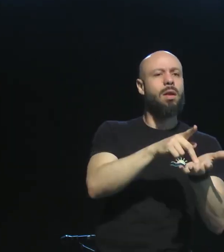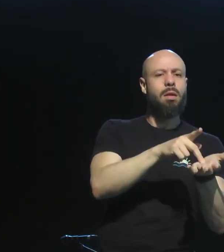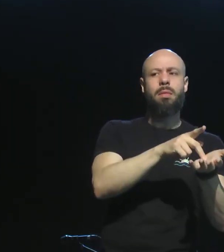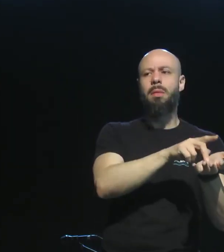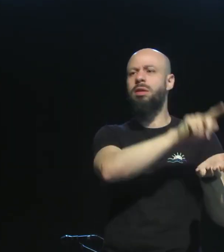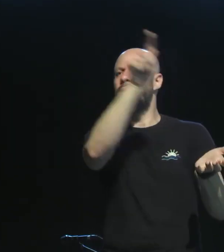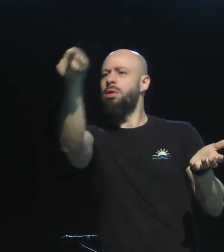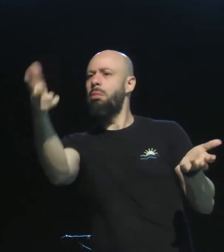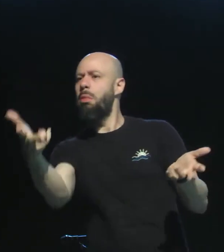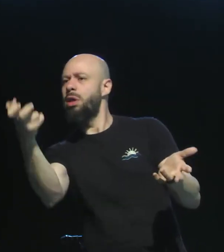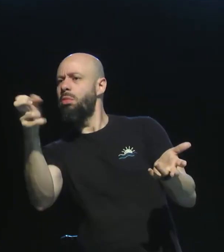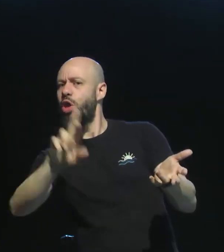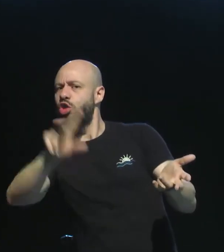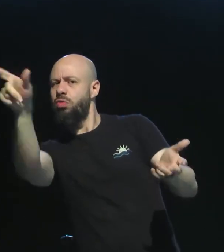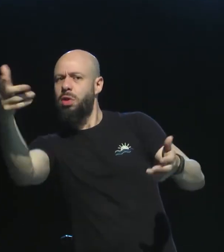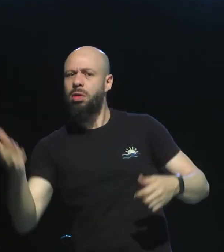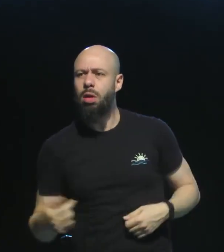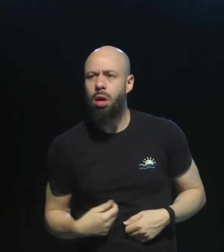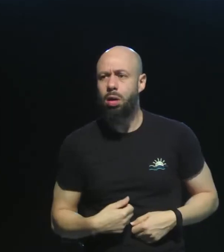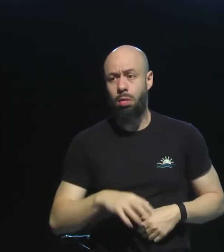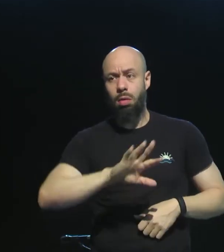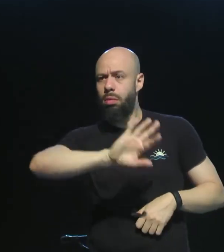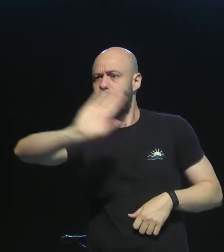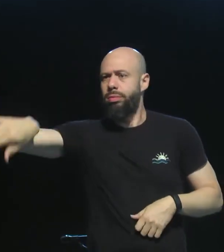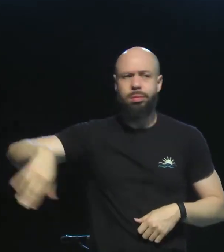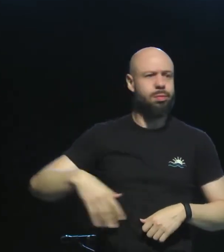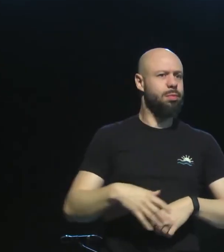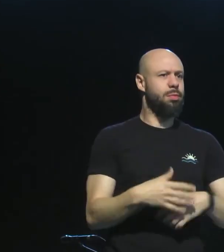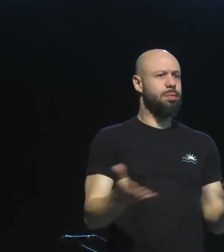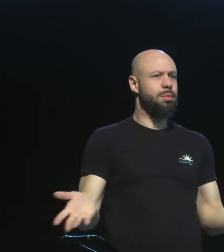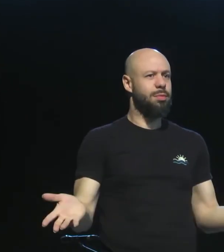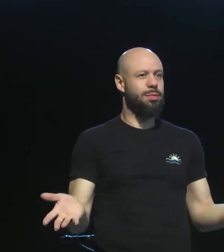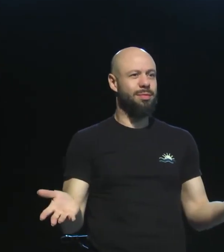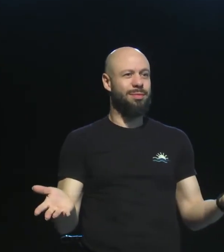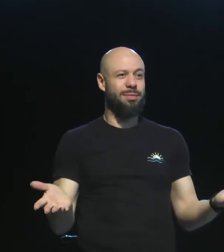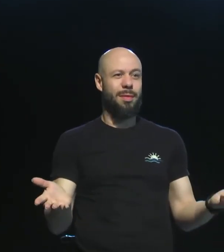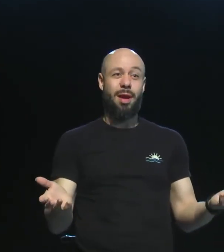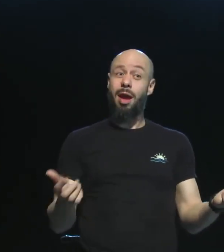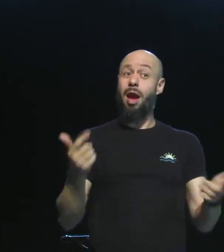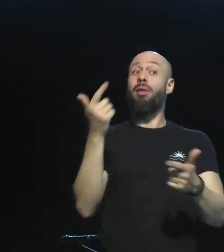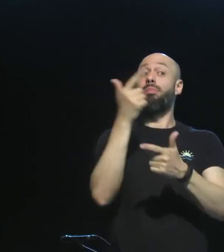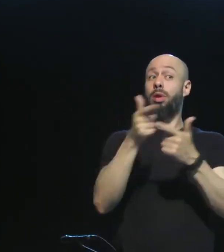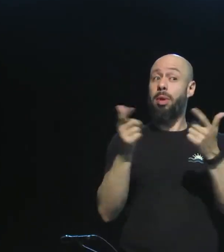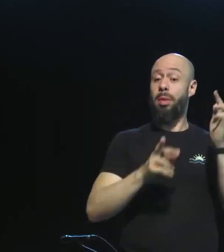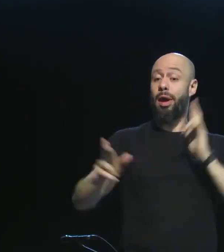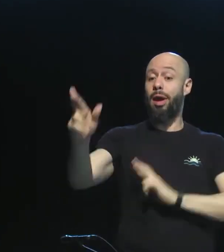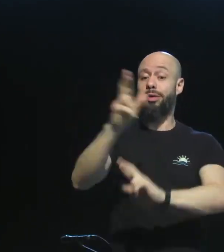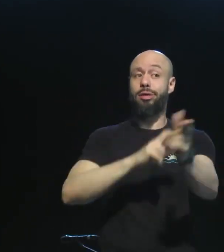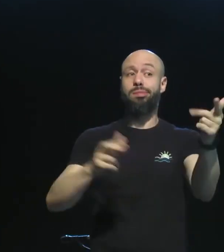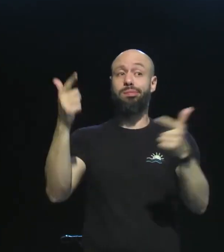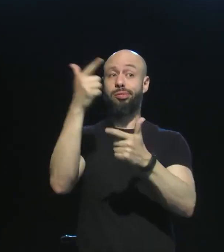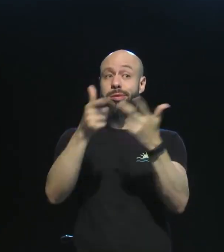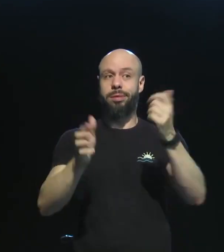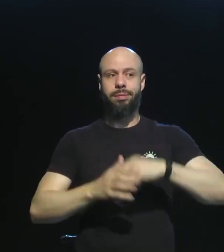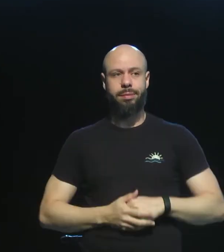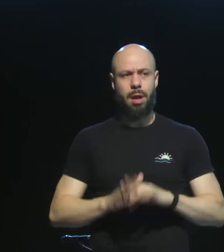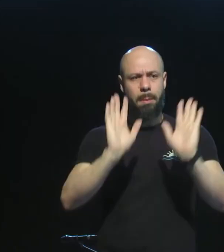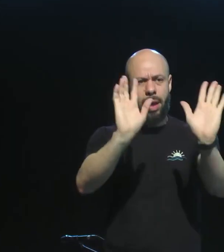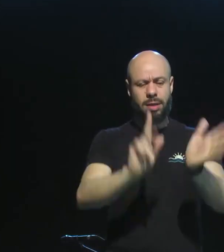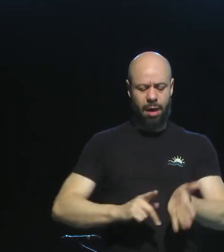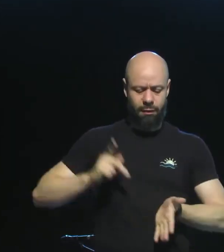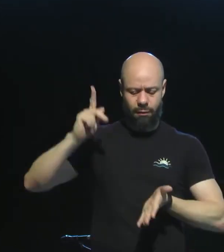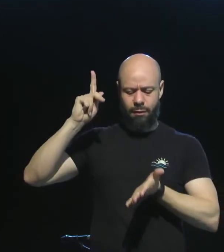pode não ser verdade para você. E se a única verdade única para mim,